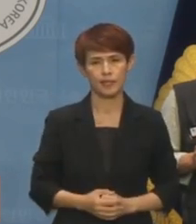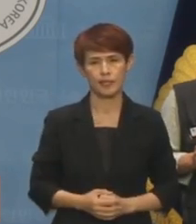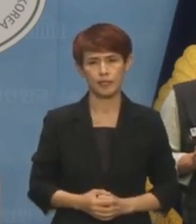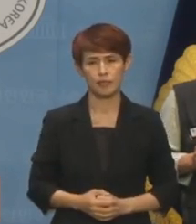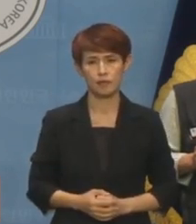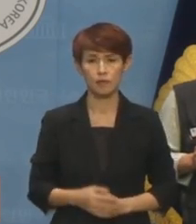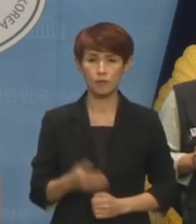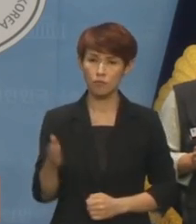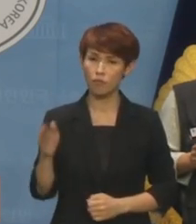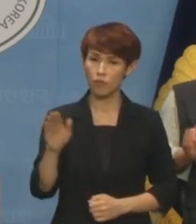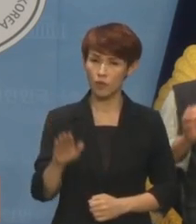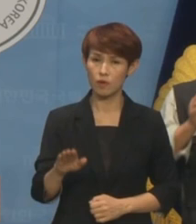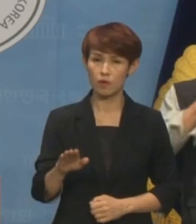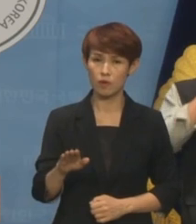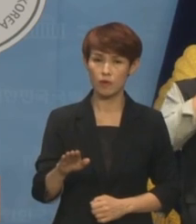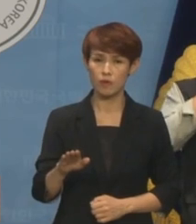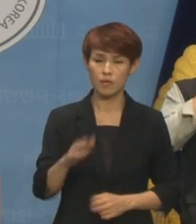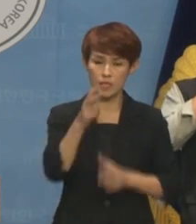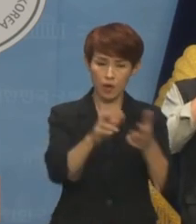하지만